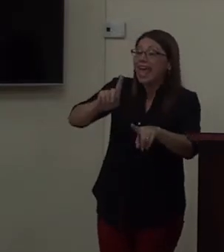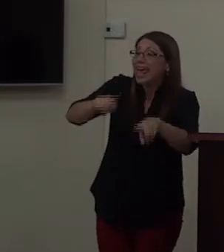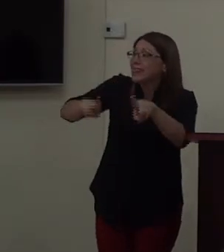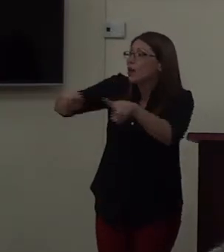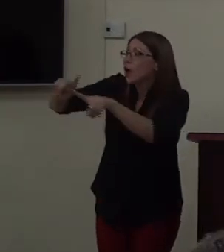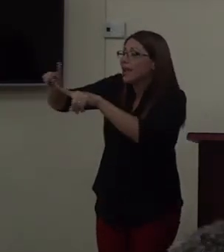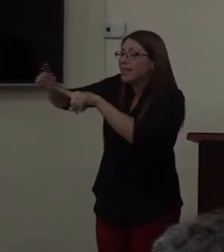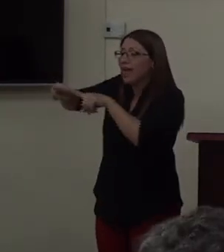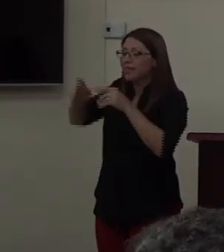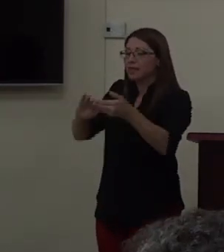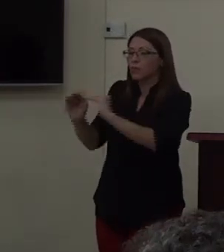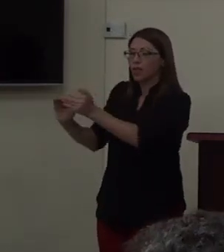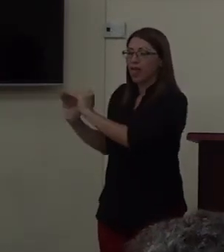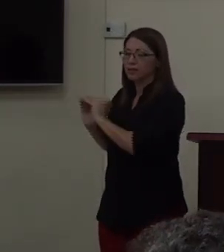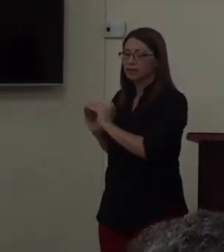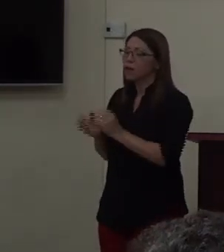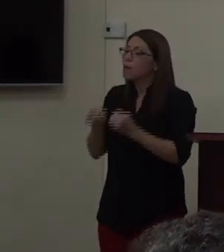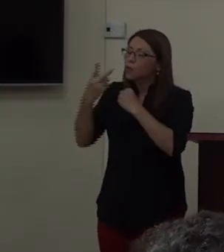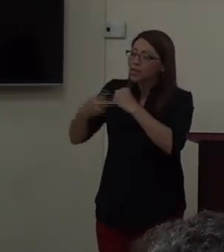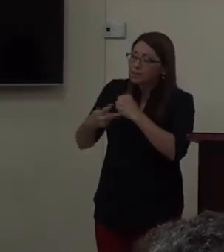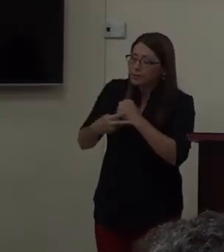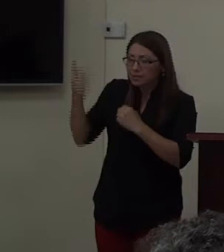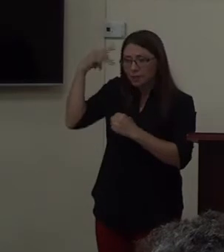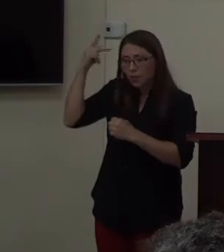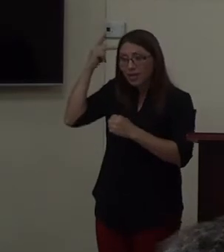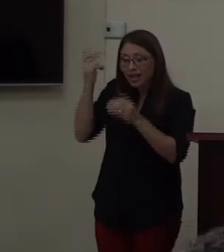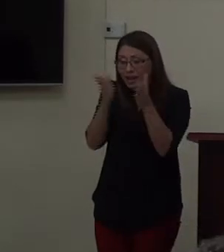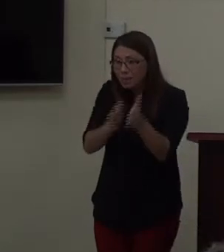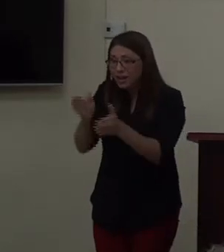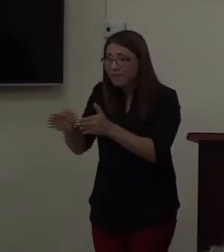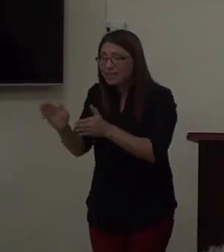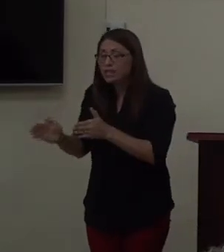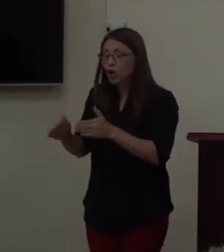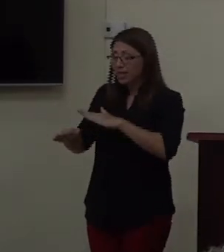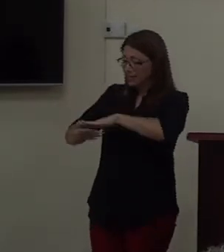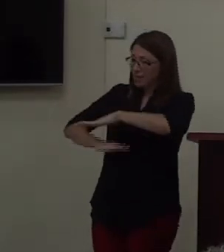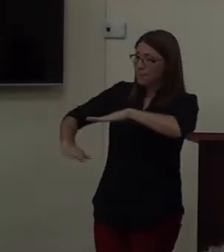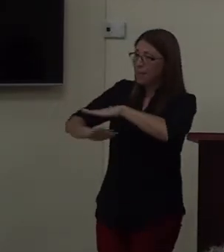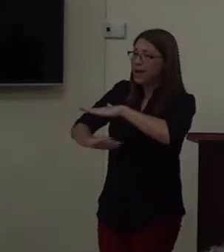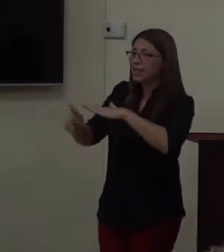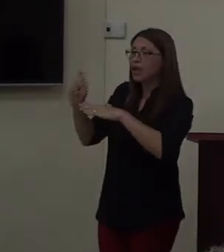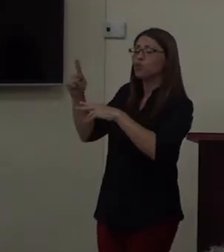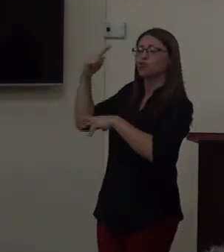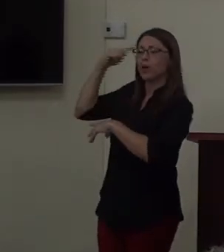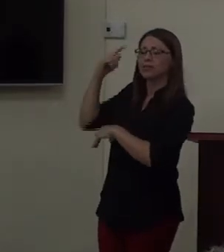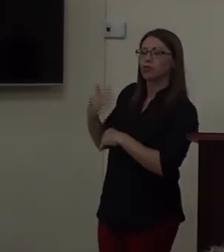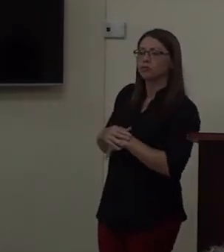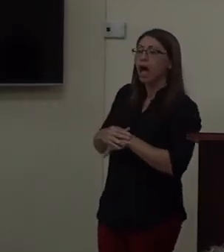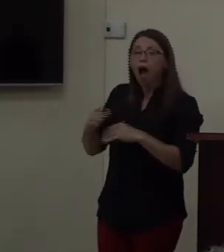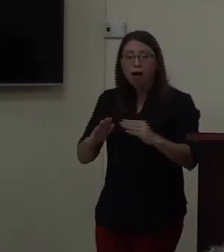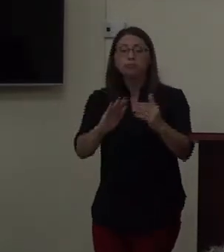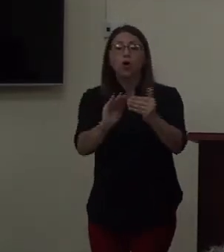comunidades. Muchas veces en política y en planificación se parte de un supuesto, que es que las comunidades son